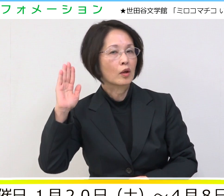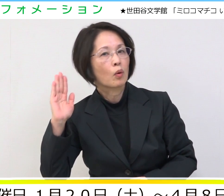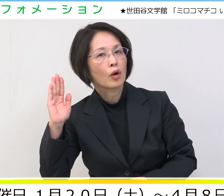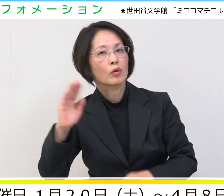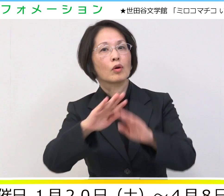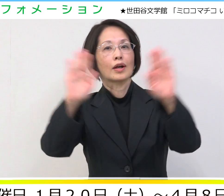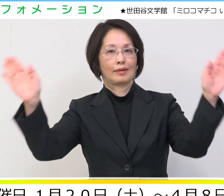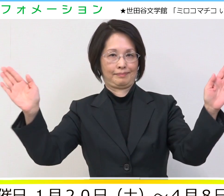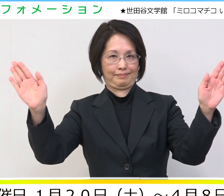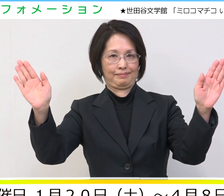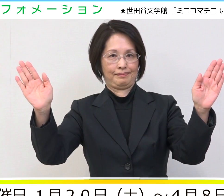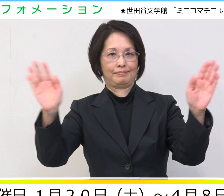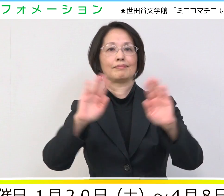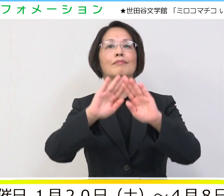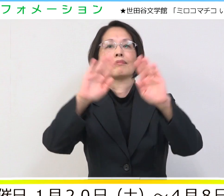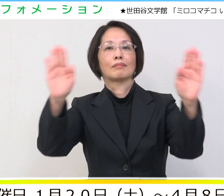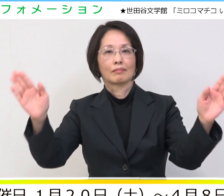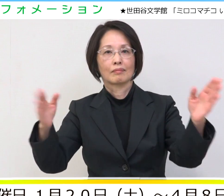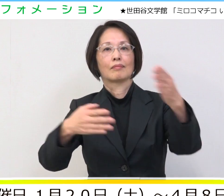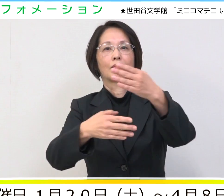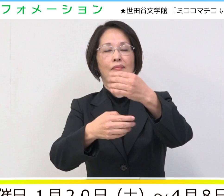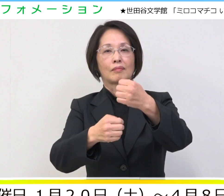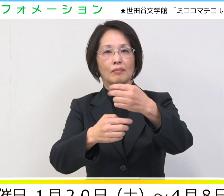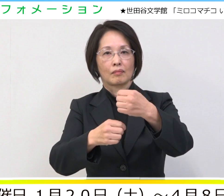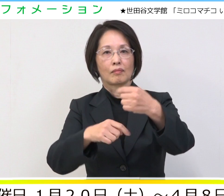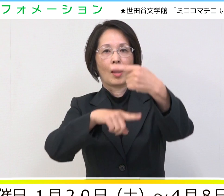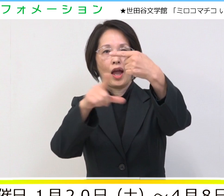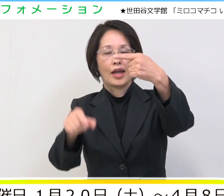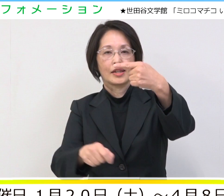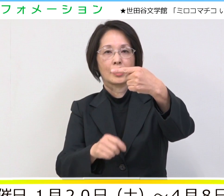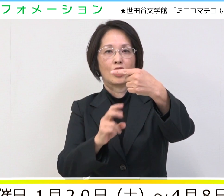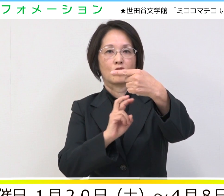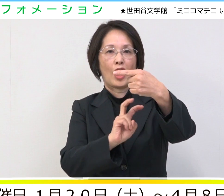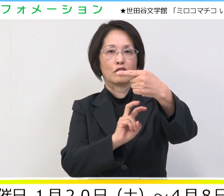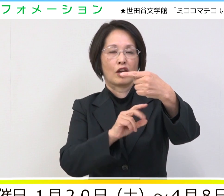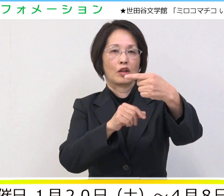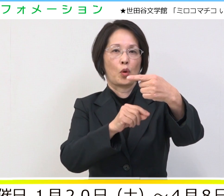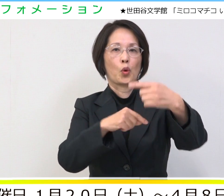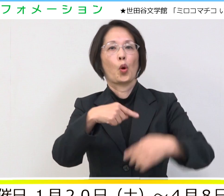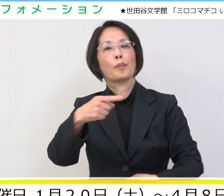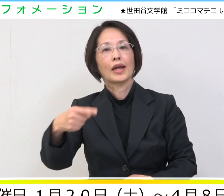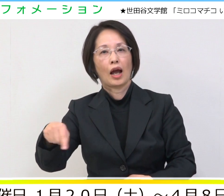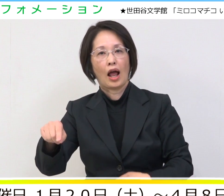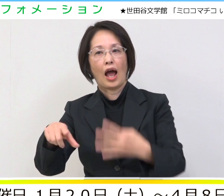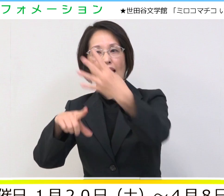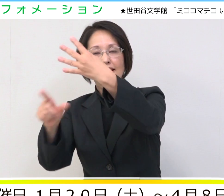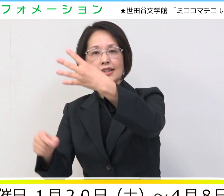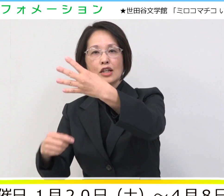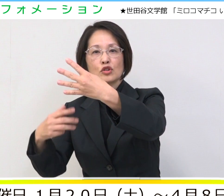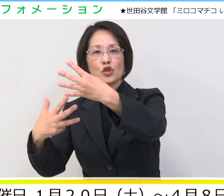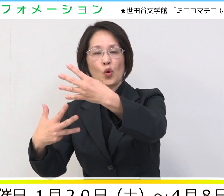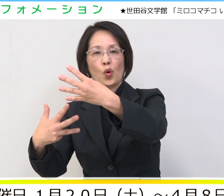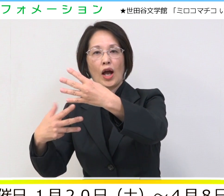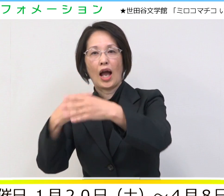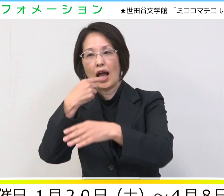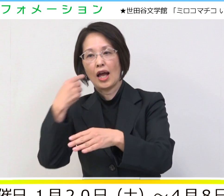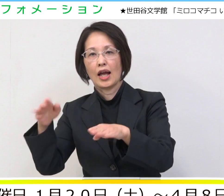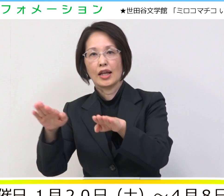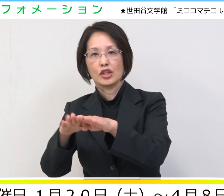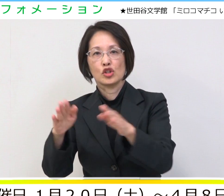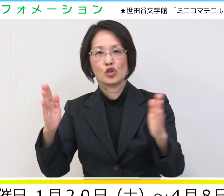開催日は1月初日土曜日から4月8日日曜日